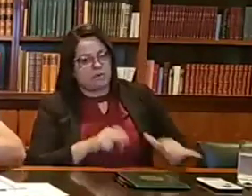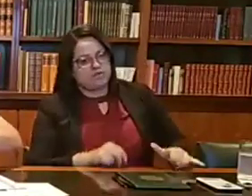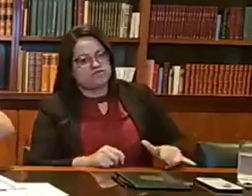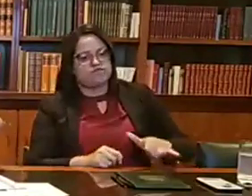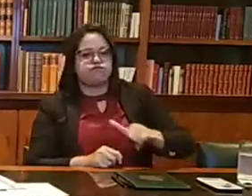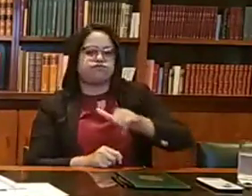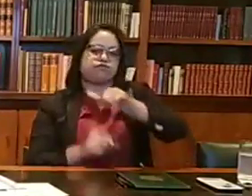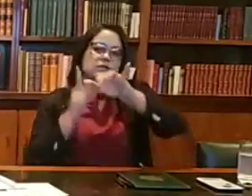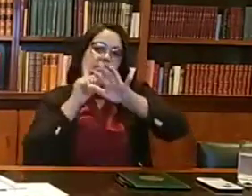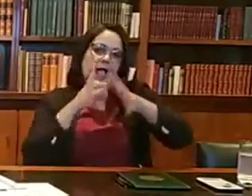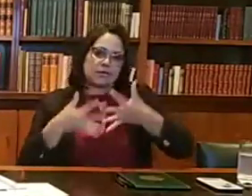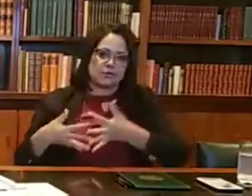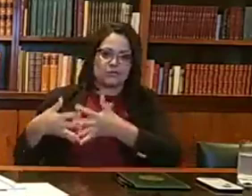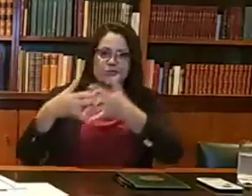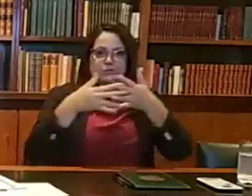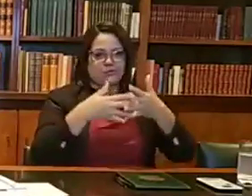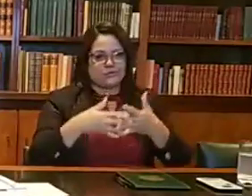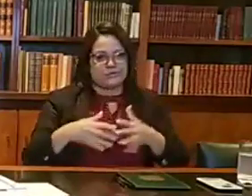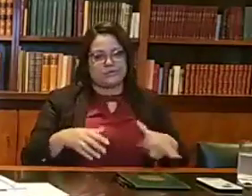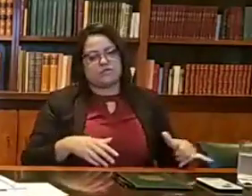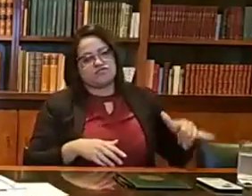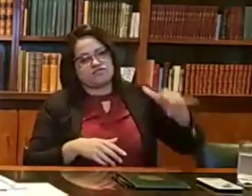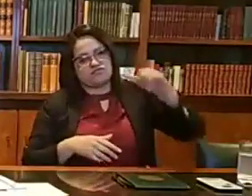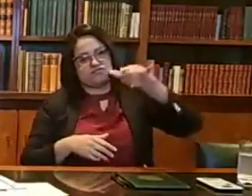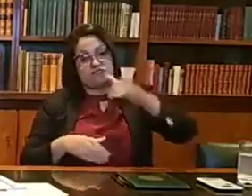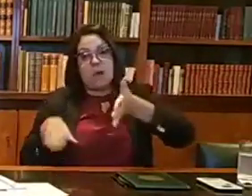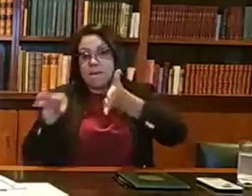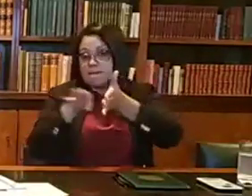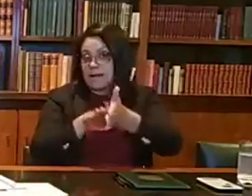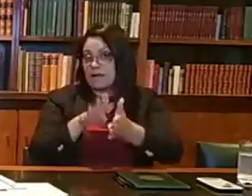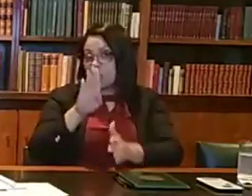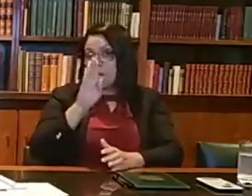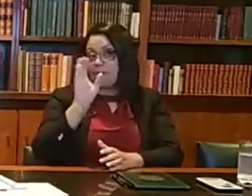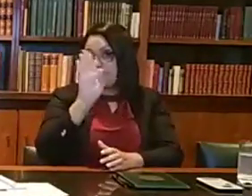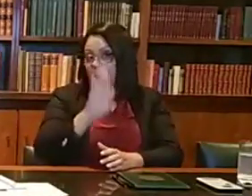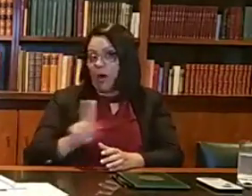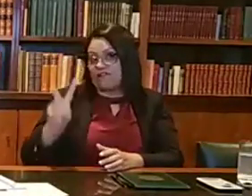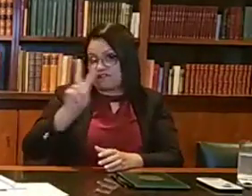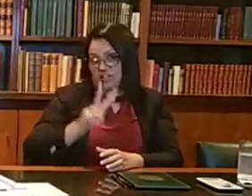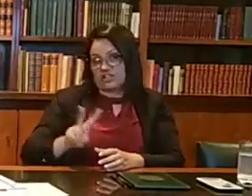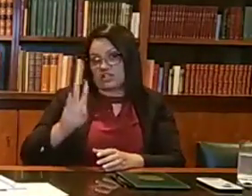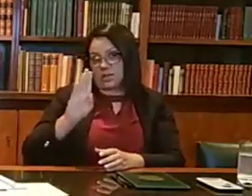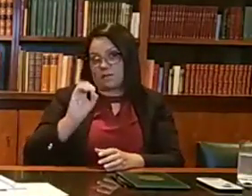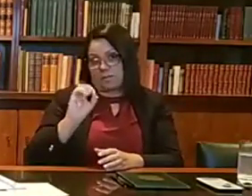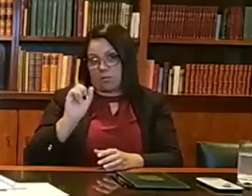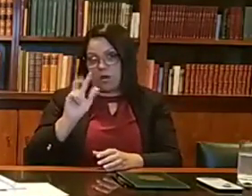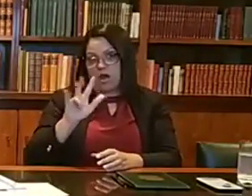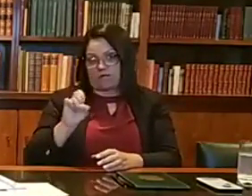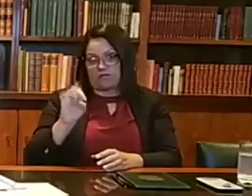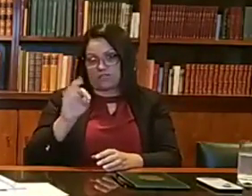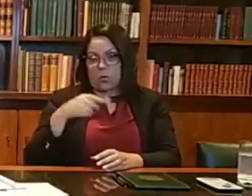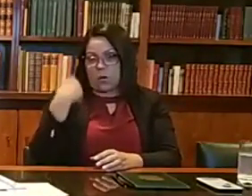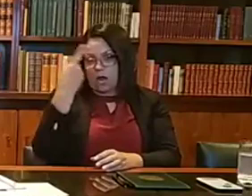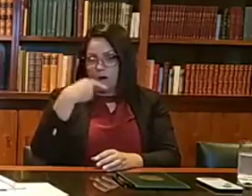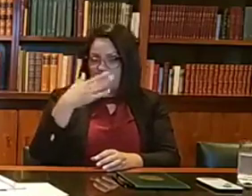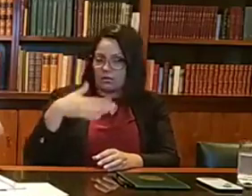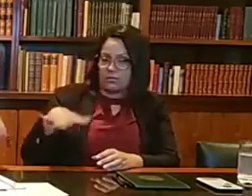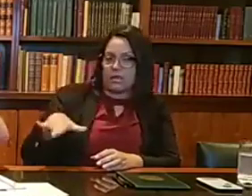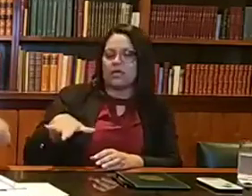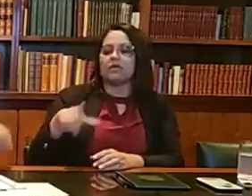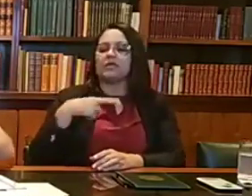Unidos. Vamos fazer uma escala de uma hora e meia em Boa Vista. O Deilson está lá organizando um encontro com o